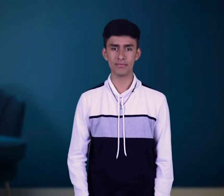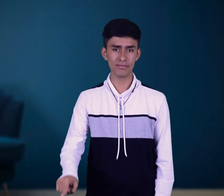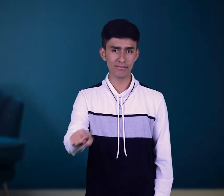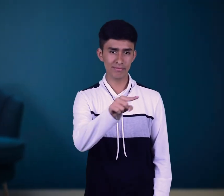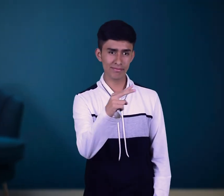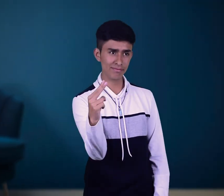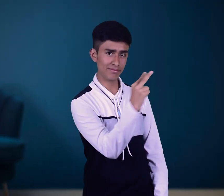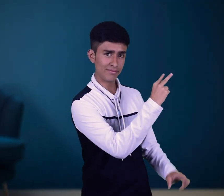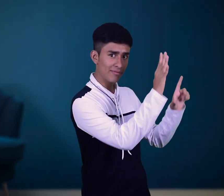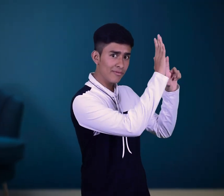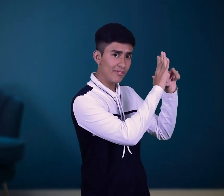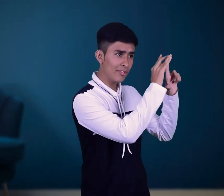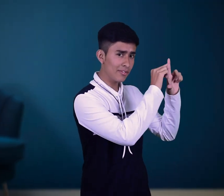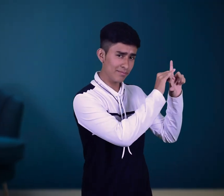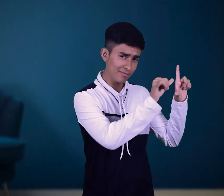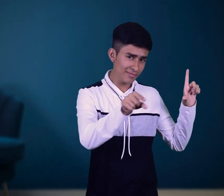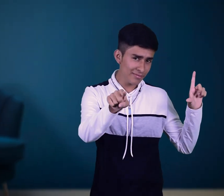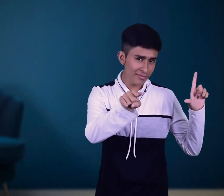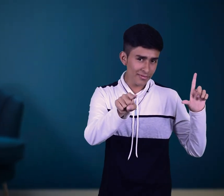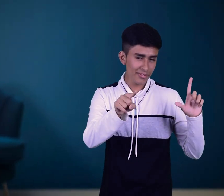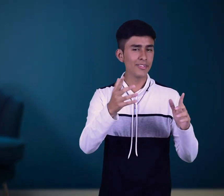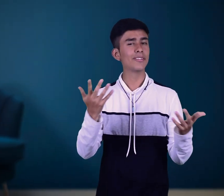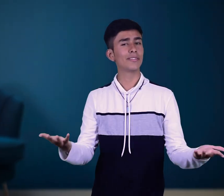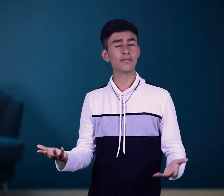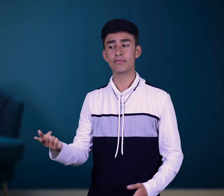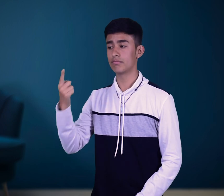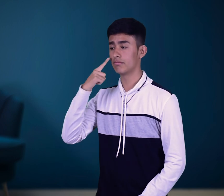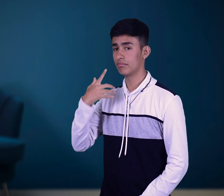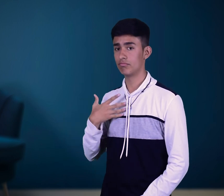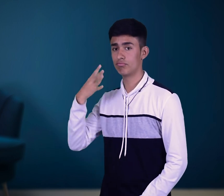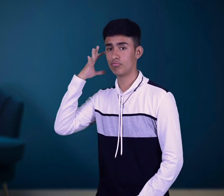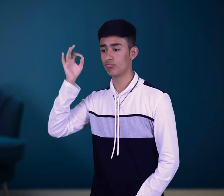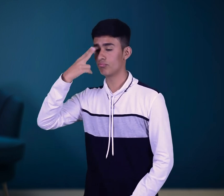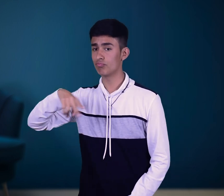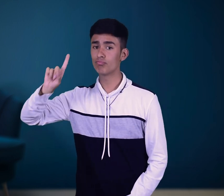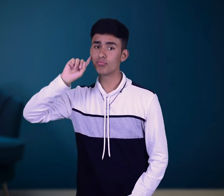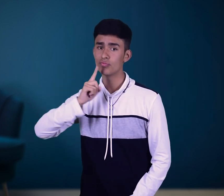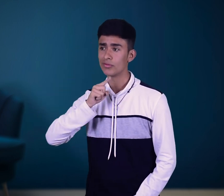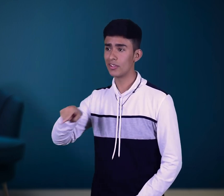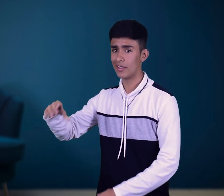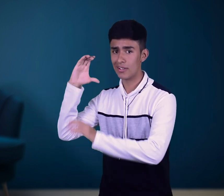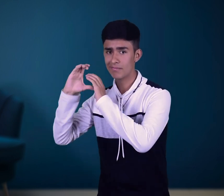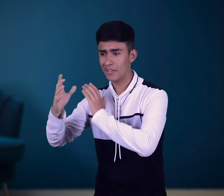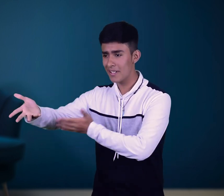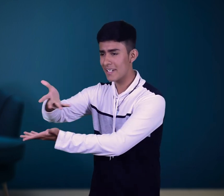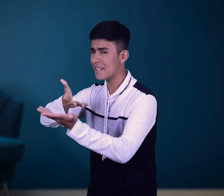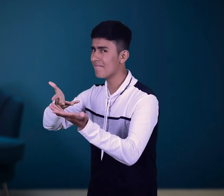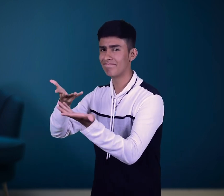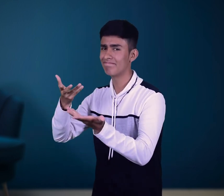les pasa igual que en el video algunos padres que tienen hijos sordos no comparten con ellos lo que para los niños sordos